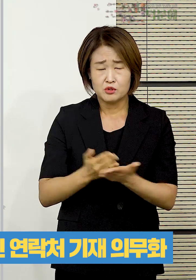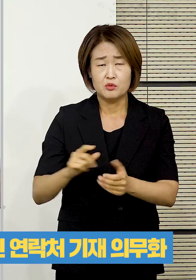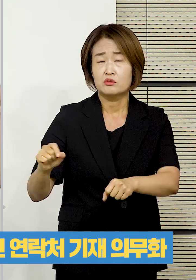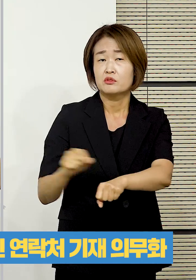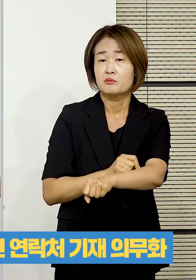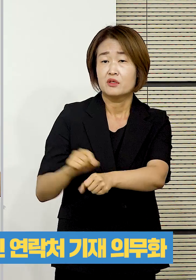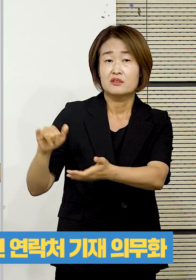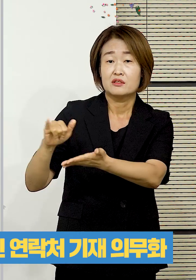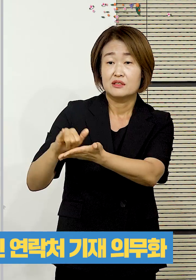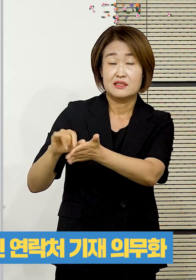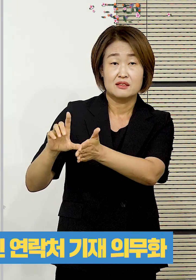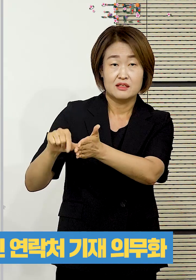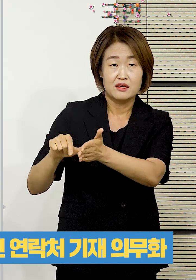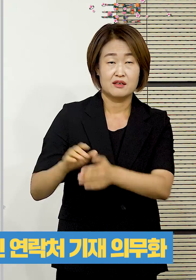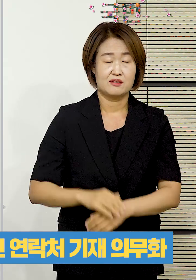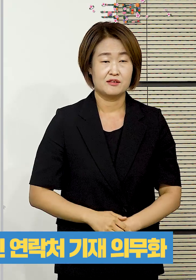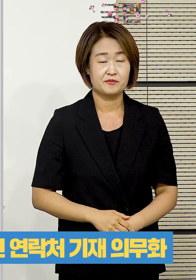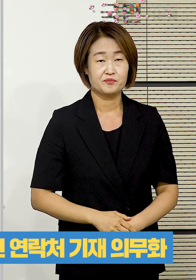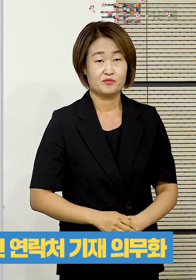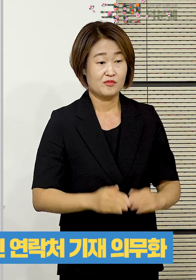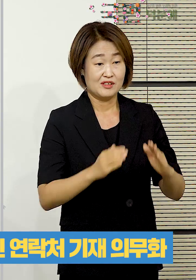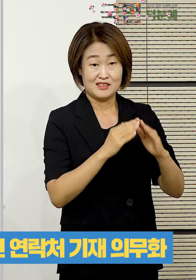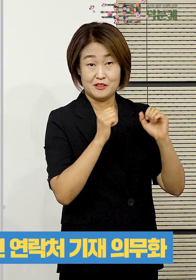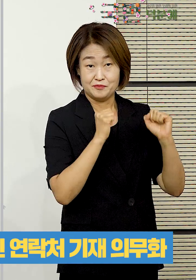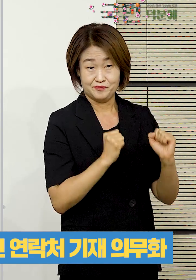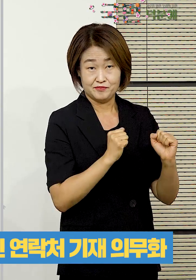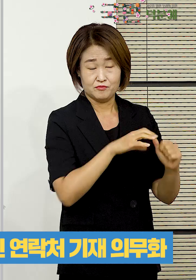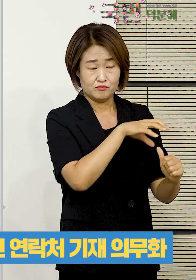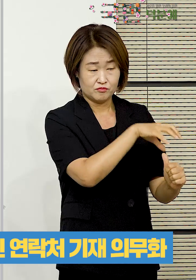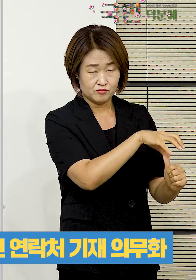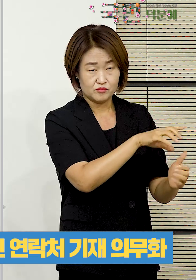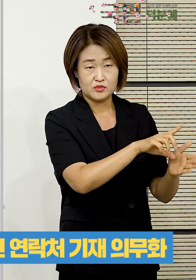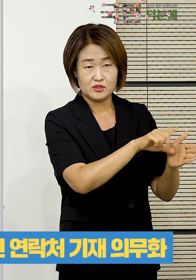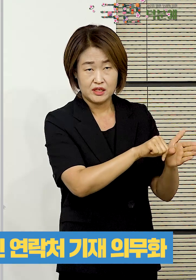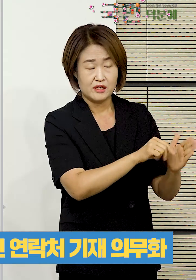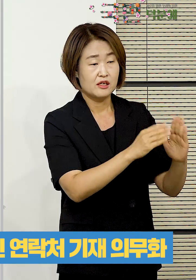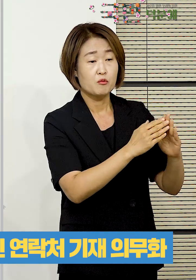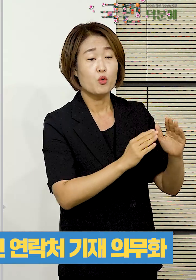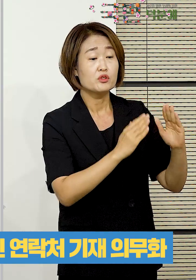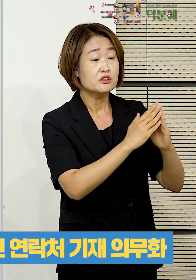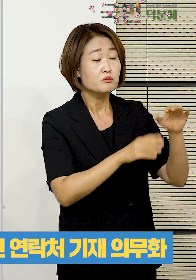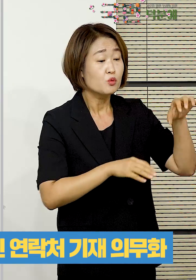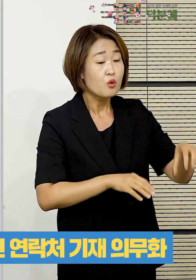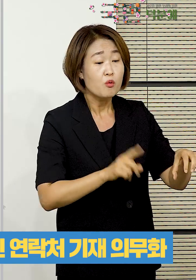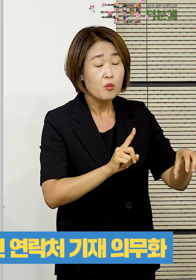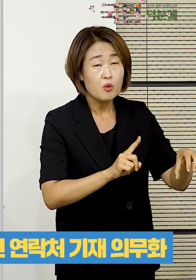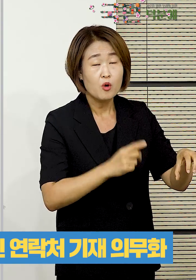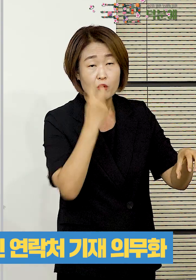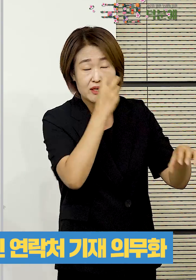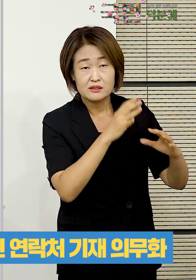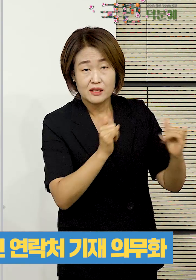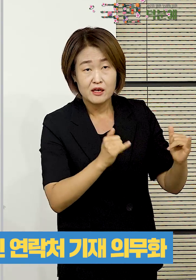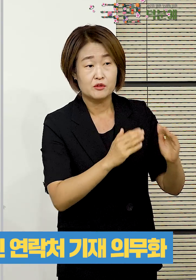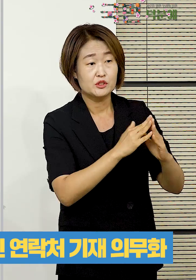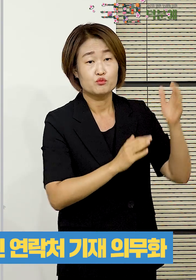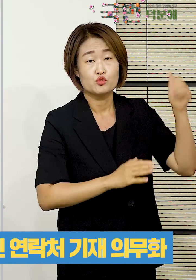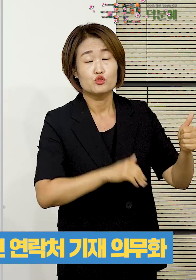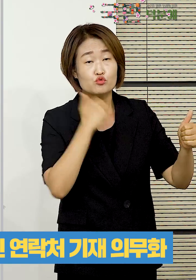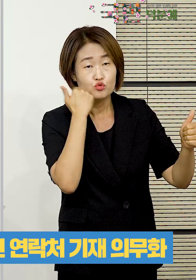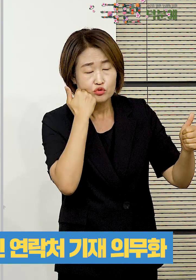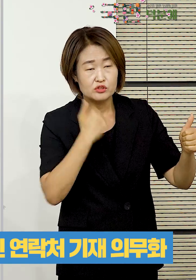대한 특별 입국 절차에서도 자가격리 주소 및 연락처 기재 시 자가격리 장소, 소유주 또는